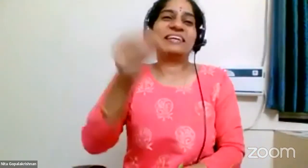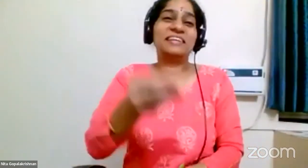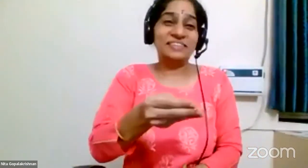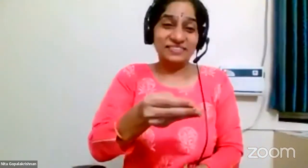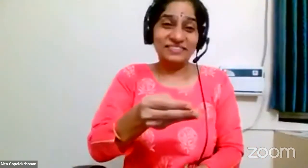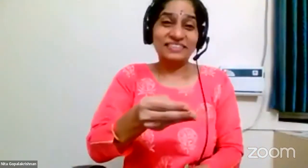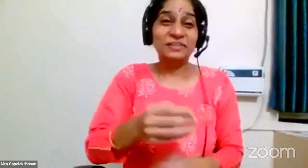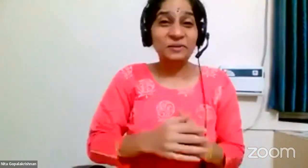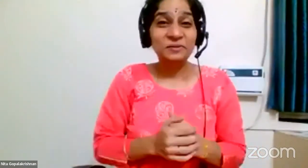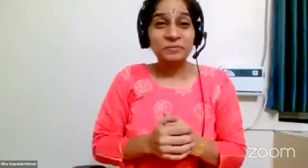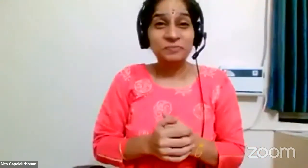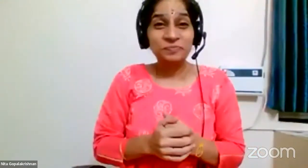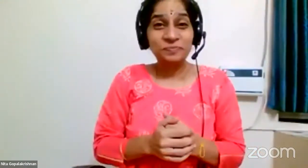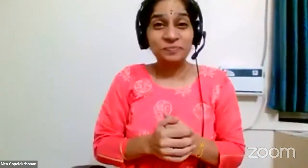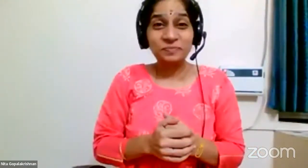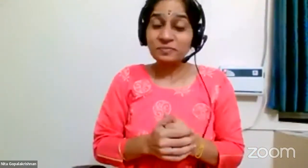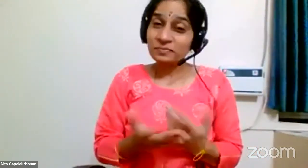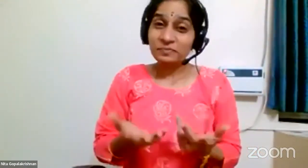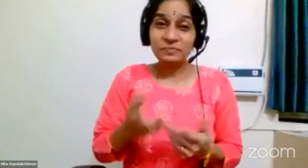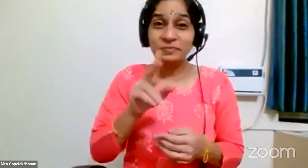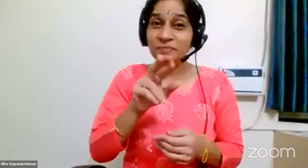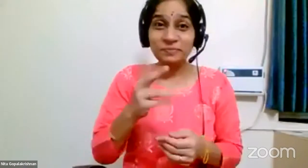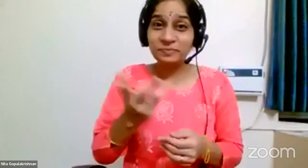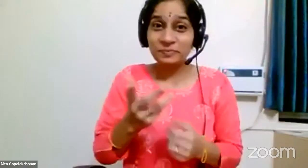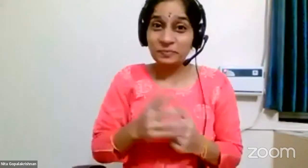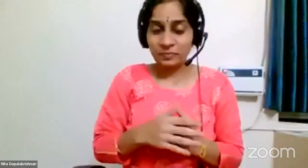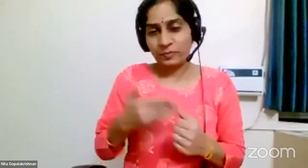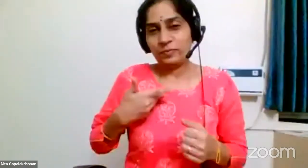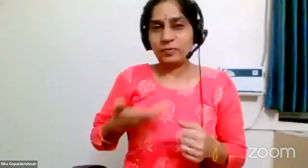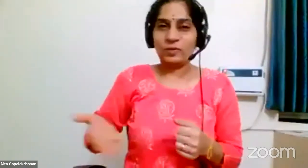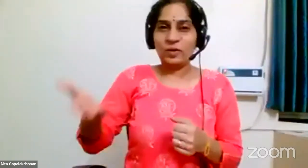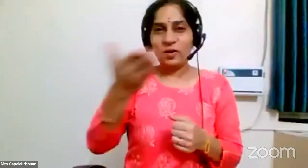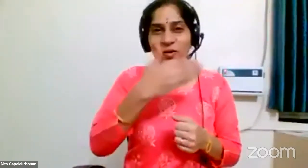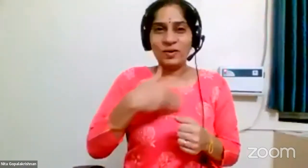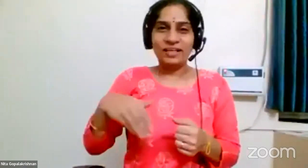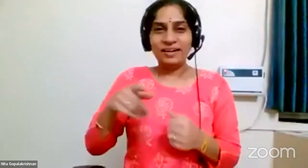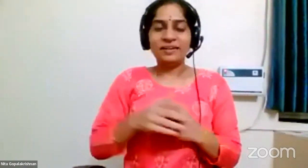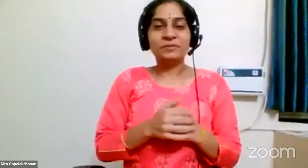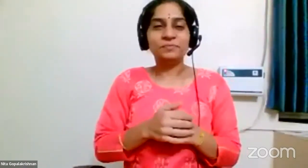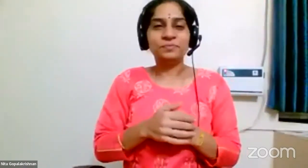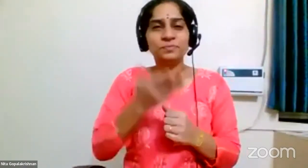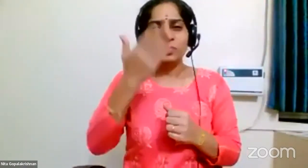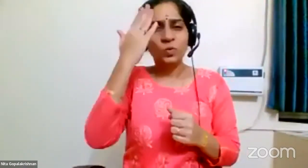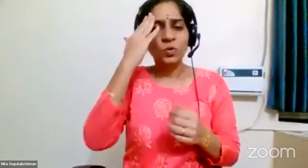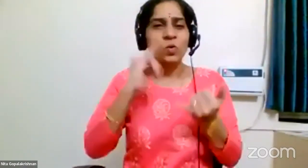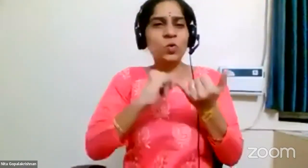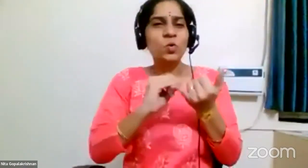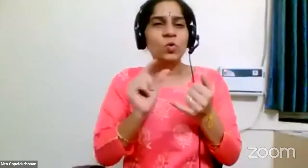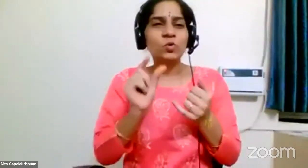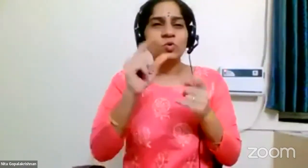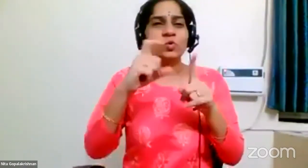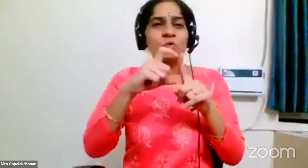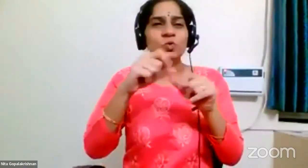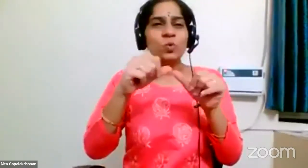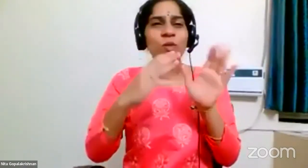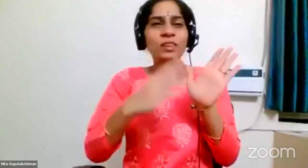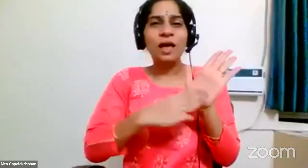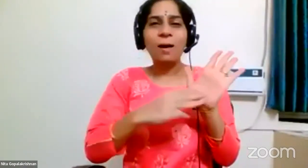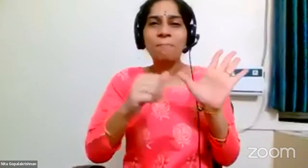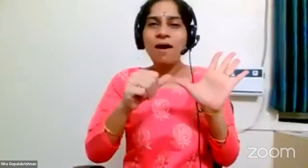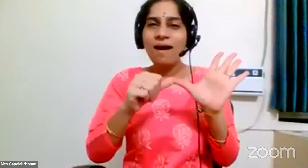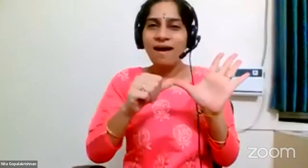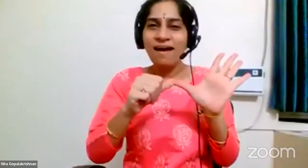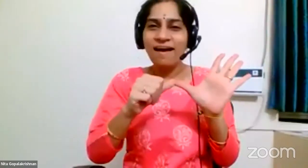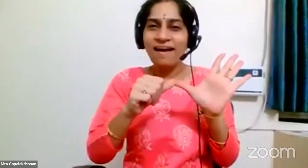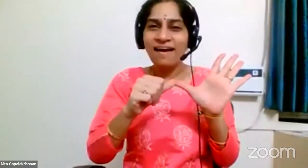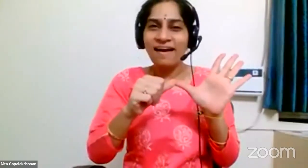जैसा कि हम सबने कथा सुनी है सुदामा मित्र की, जो भगवान के फ्रेंड थे सुदामा,